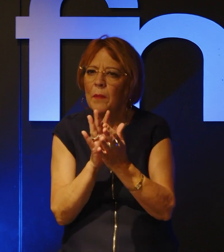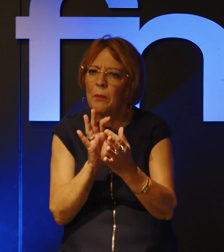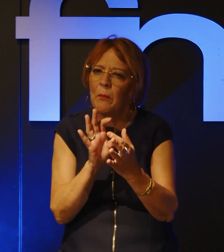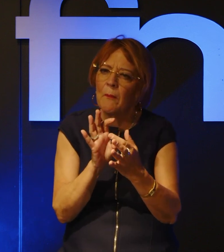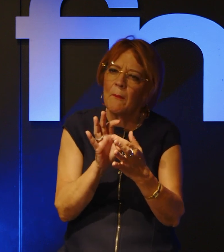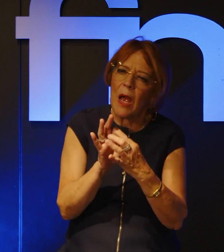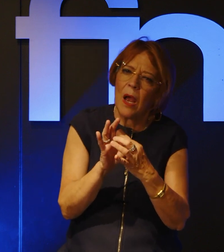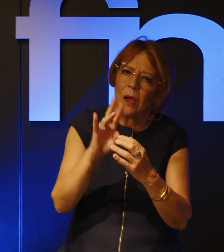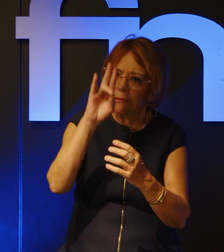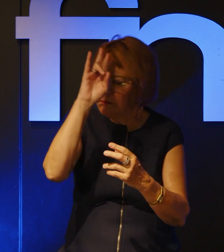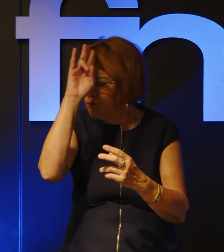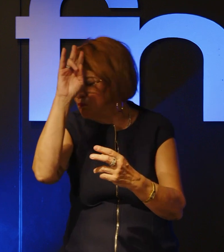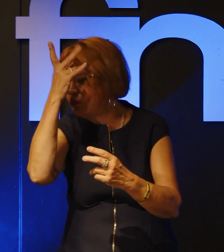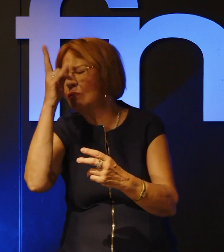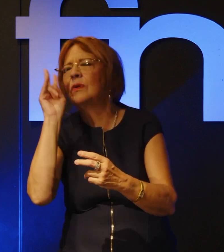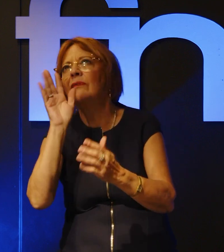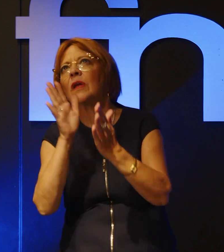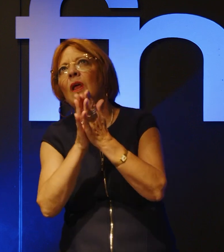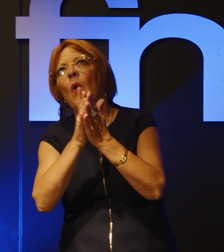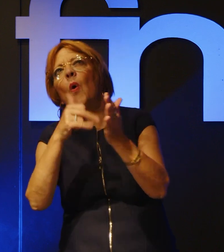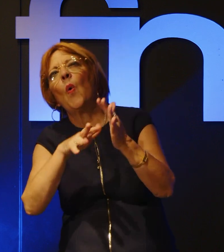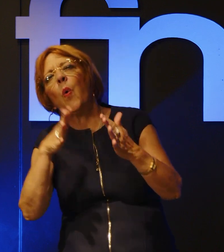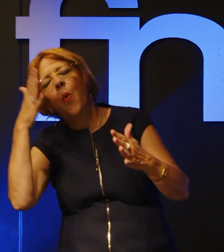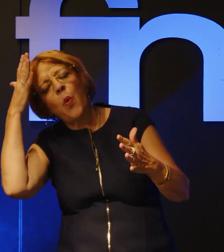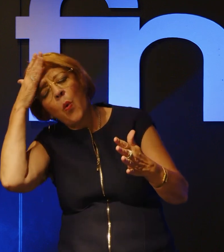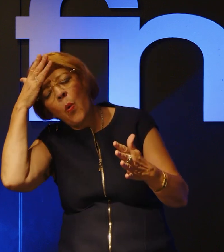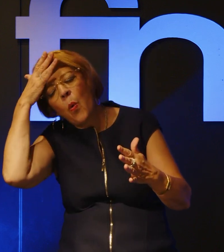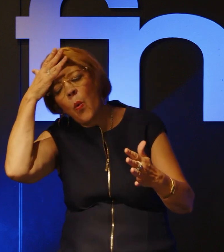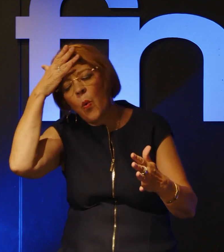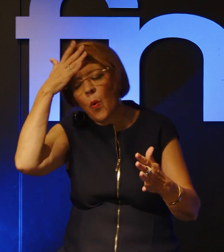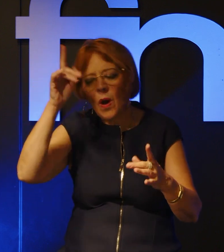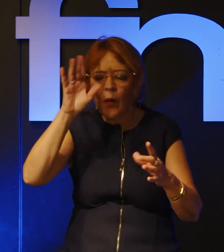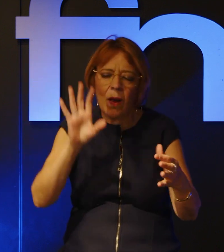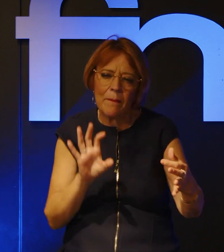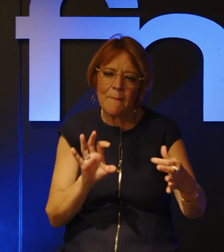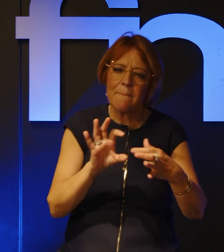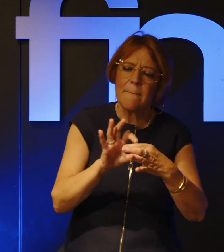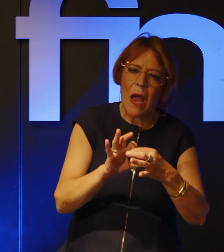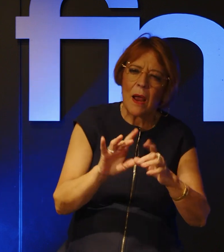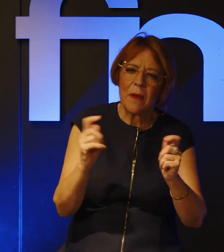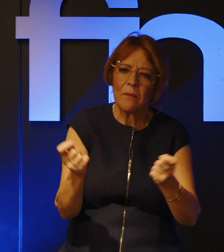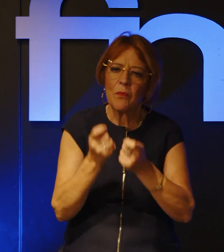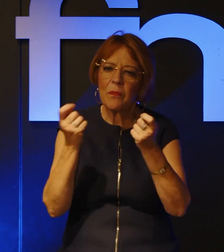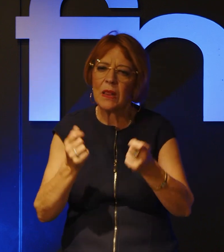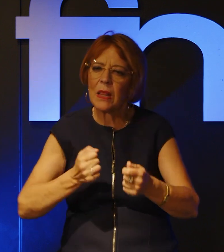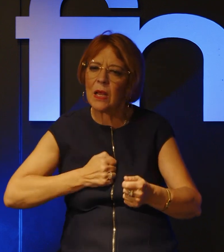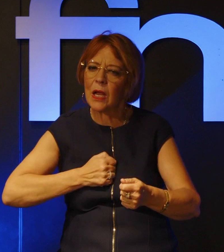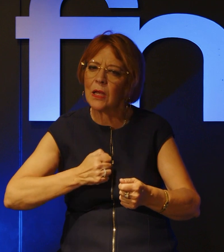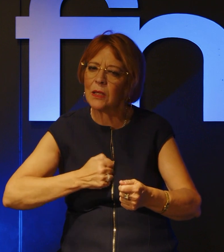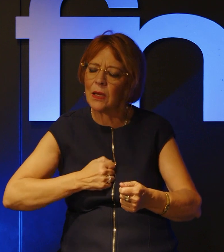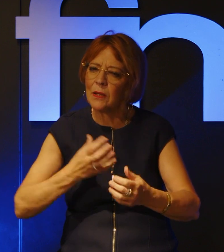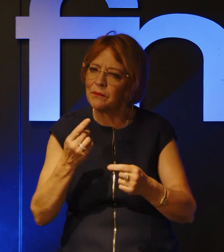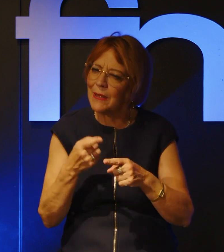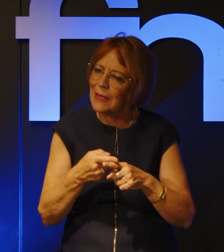catequisando entram numa igreja e portanto não é por acaso é realmente o que se pode chamar efetivamente uma propaganda católica e portanto é muito interessante